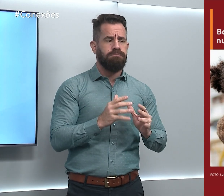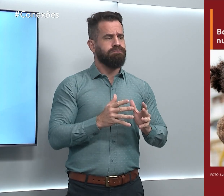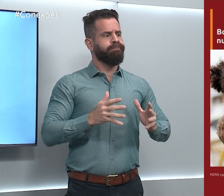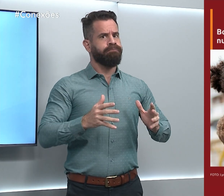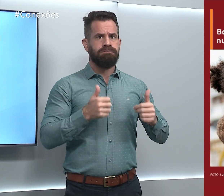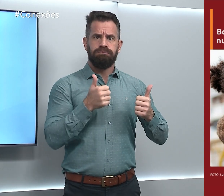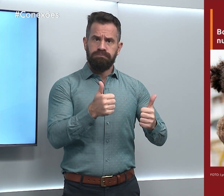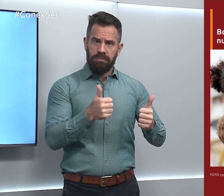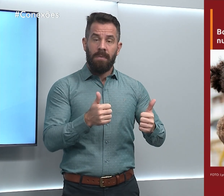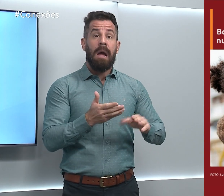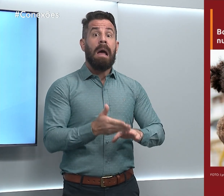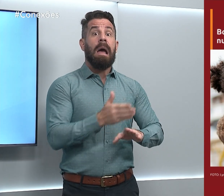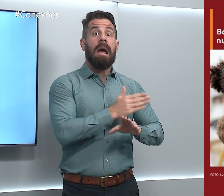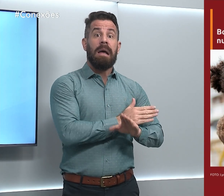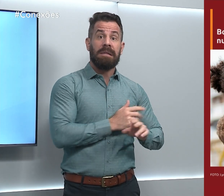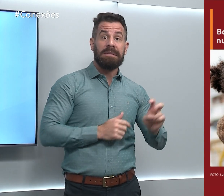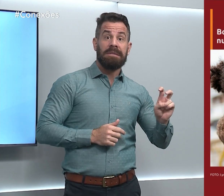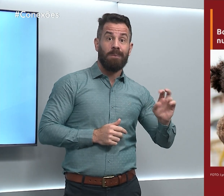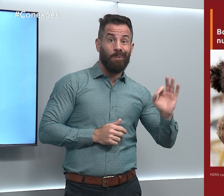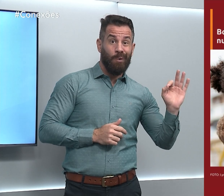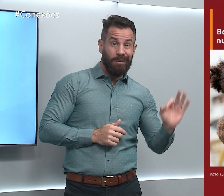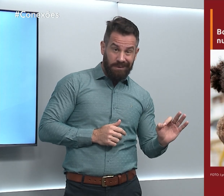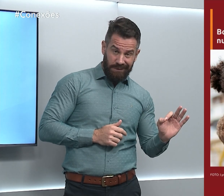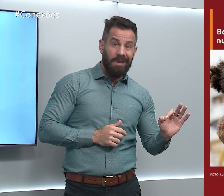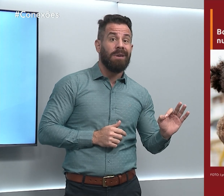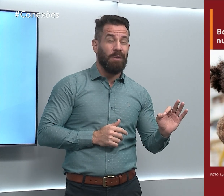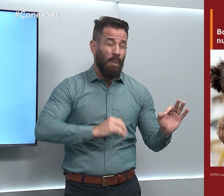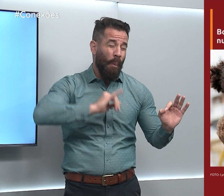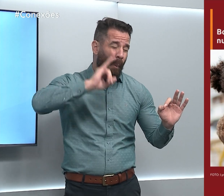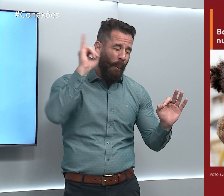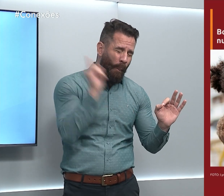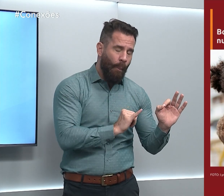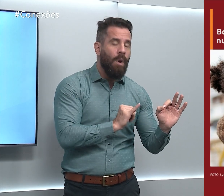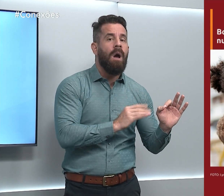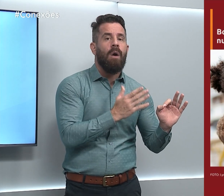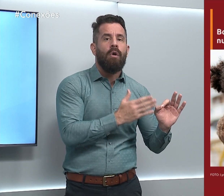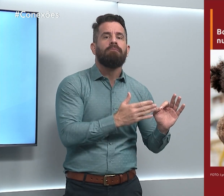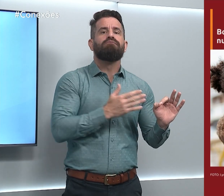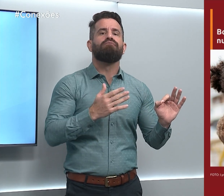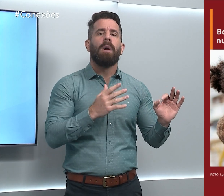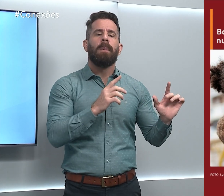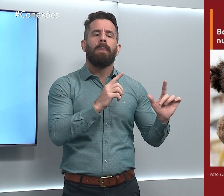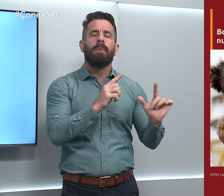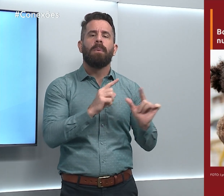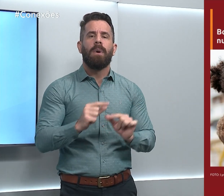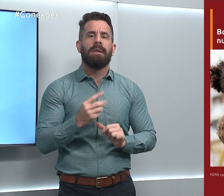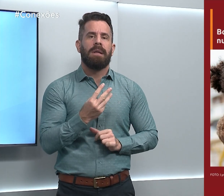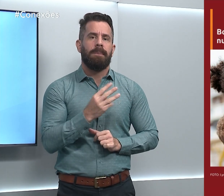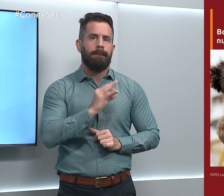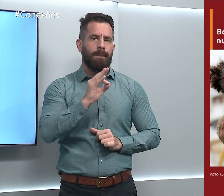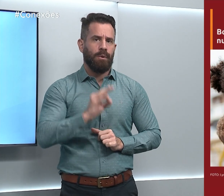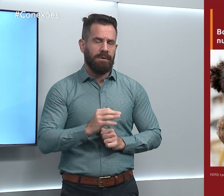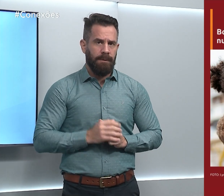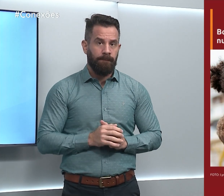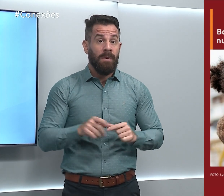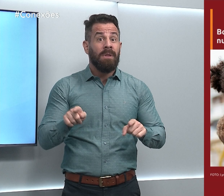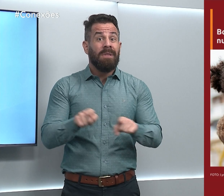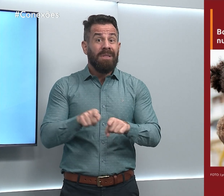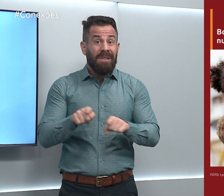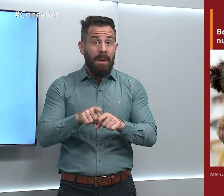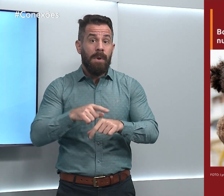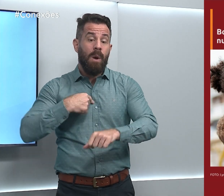cerca de 5% para 3%. Da mesma forma, a obesidade infantil caiu de